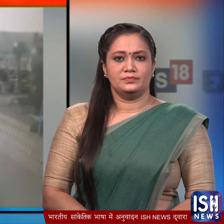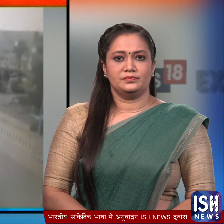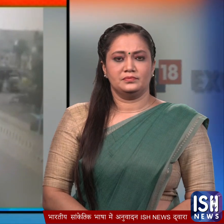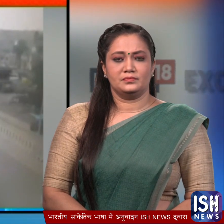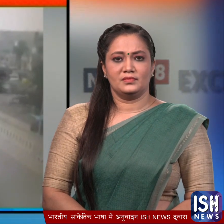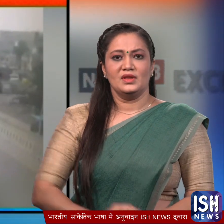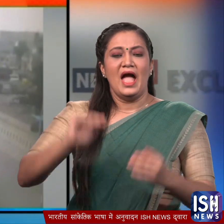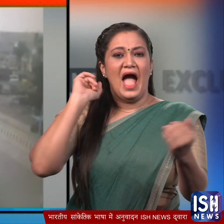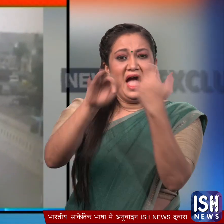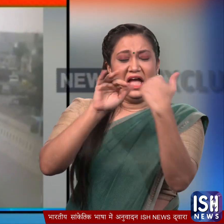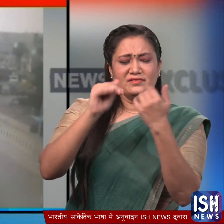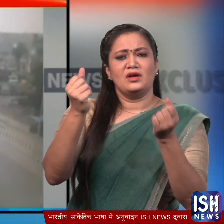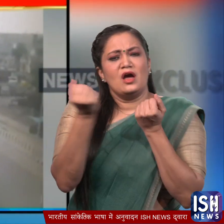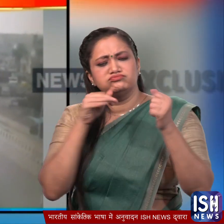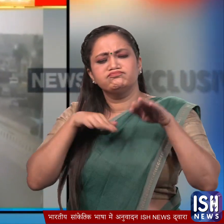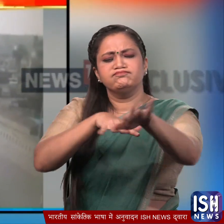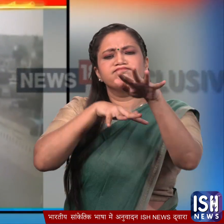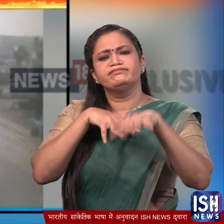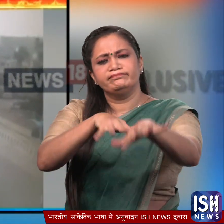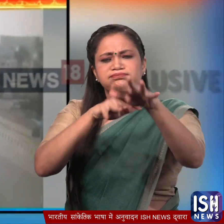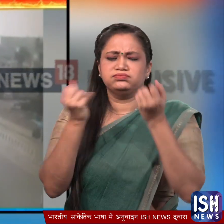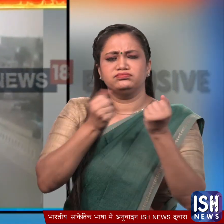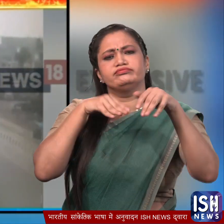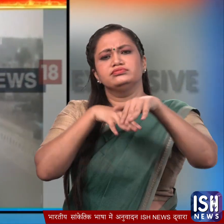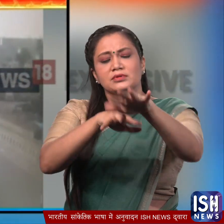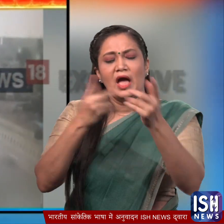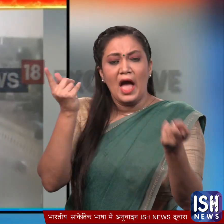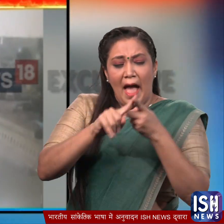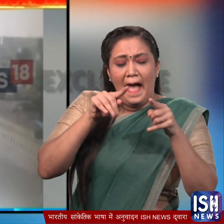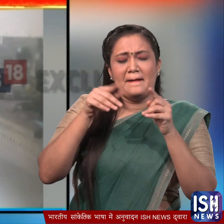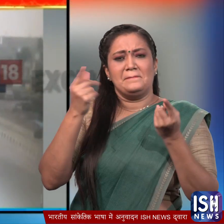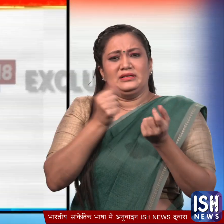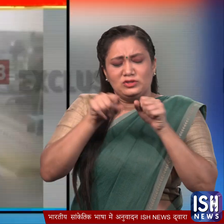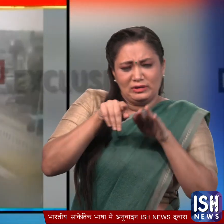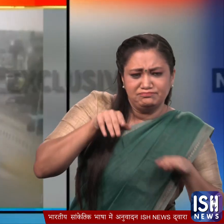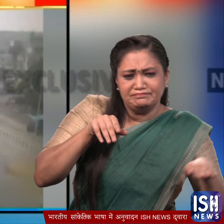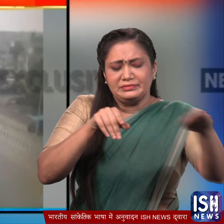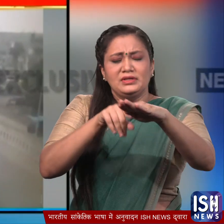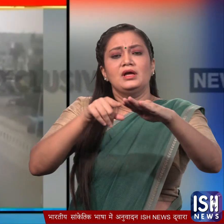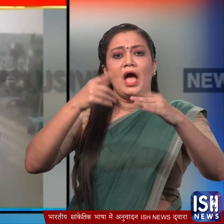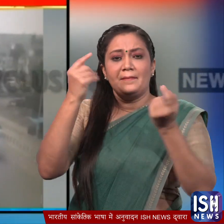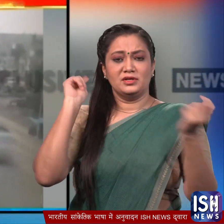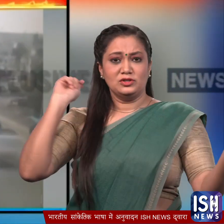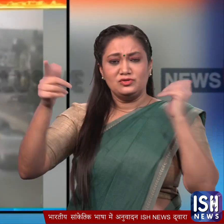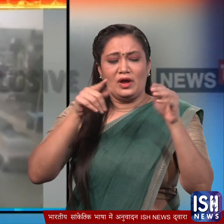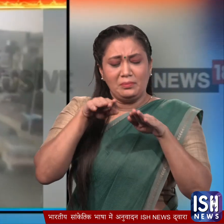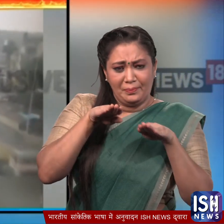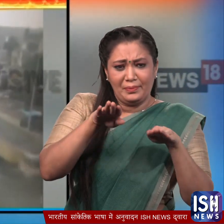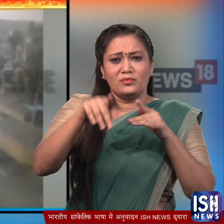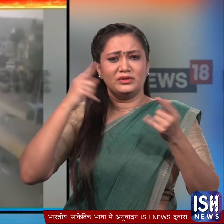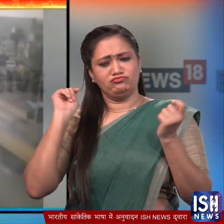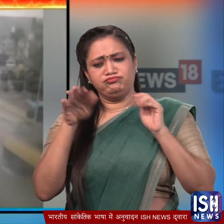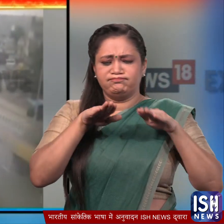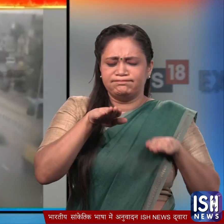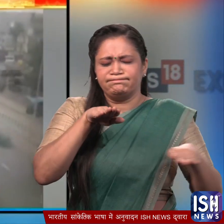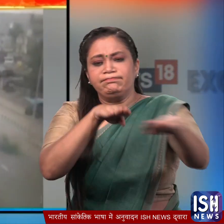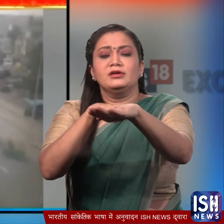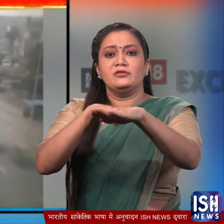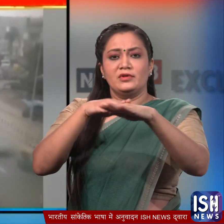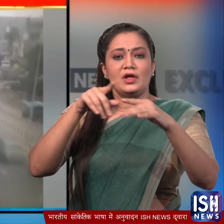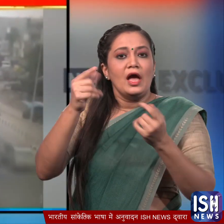जाएंगे। प्रदर्शन के दौरान कोई गड़बड़ी ना हो, इसके लिए सुरक्षा बल की 5 कंपनियां जंतर मंतर पर तैनात की जाएंगी। यही नहीं, वहां पहुंचने वाले